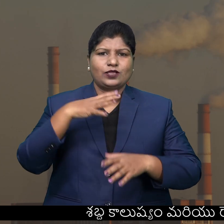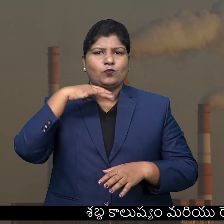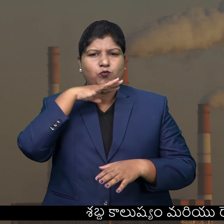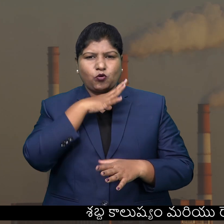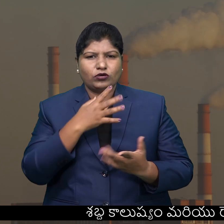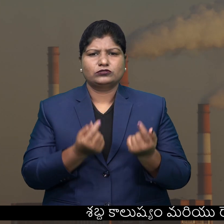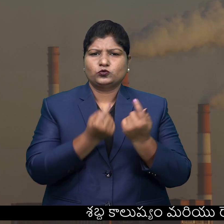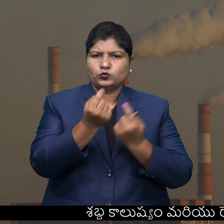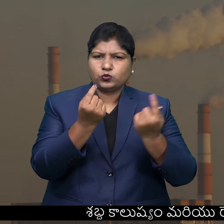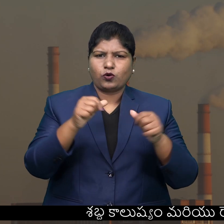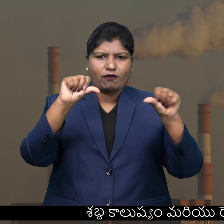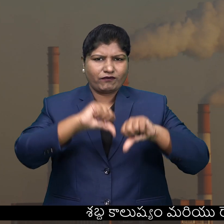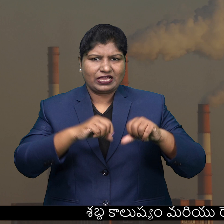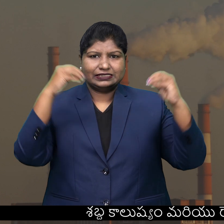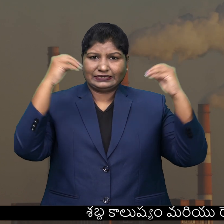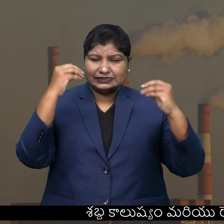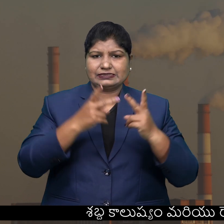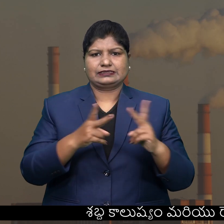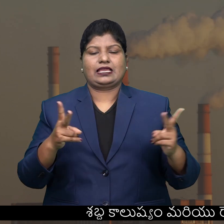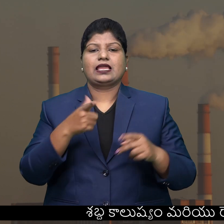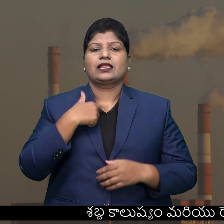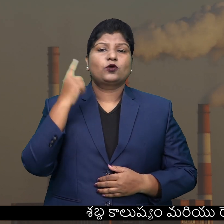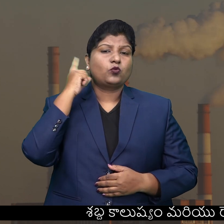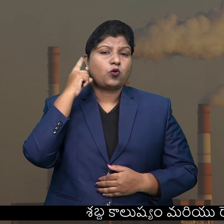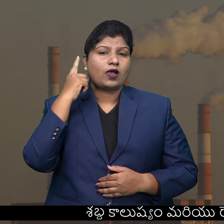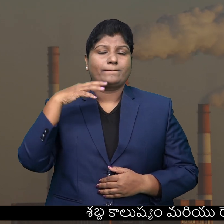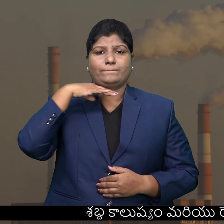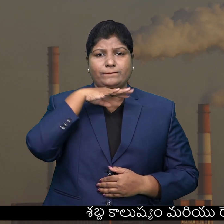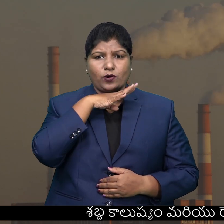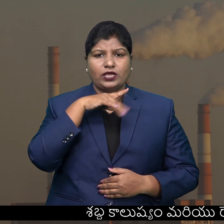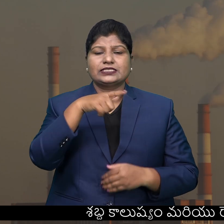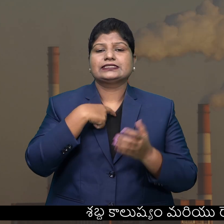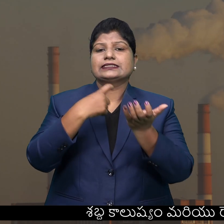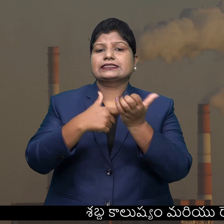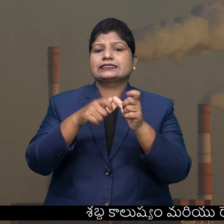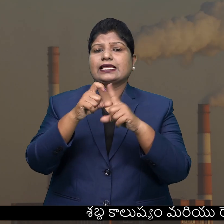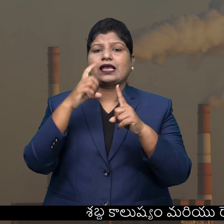ఉన్నాయి.